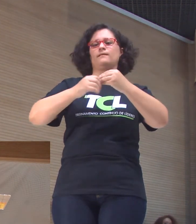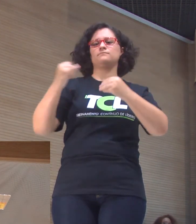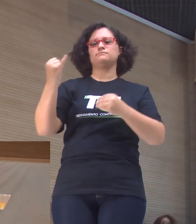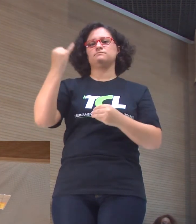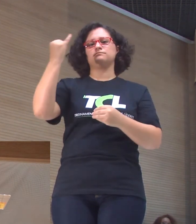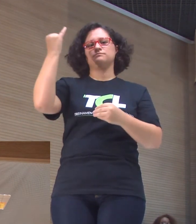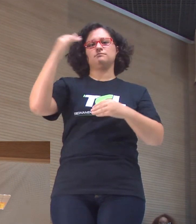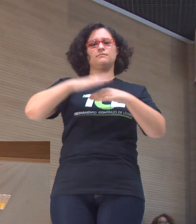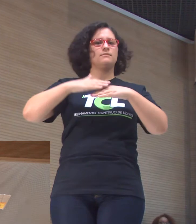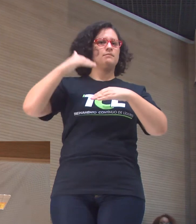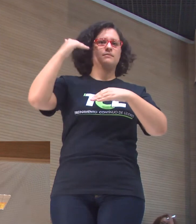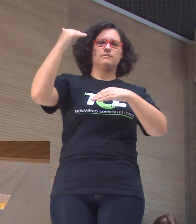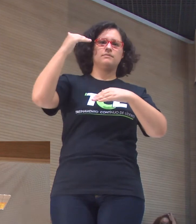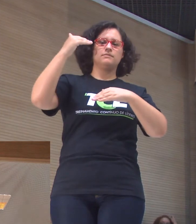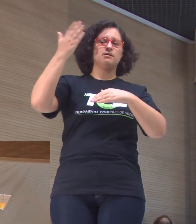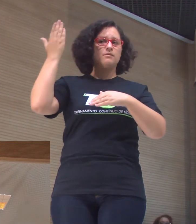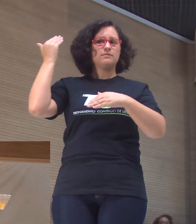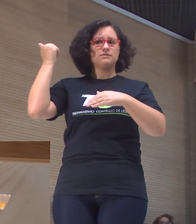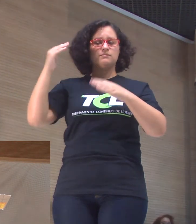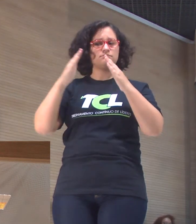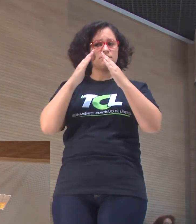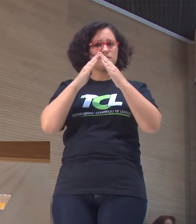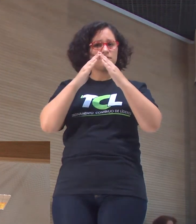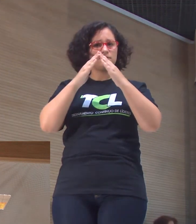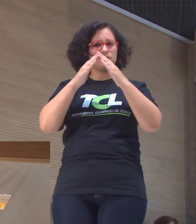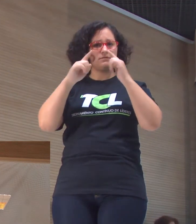primeiros irmãos. Aqueles primeiros irmãos,